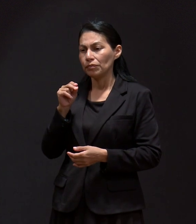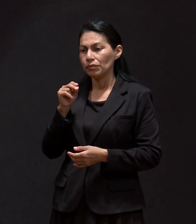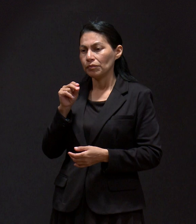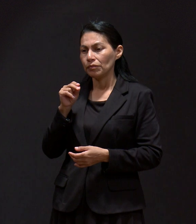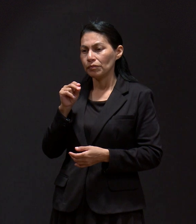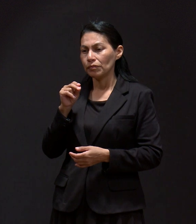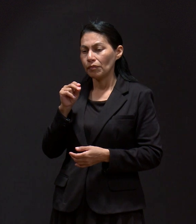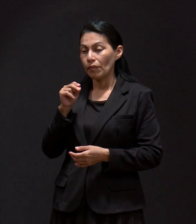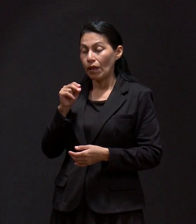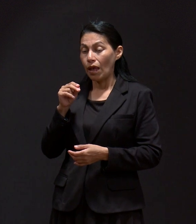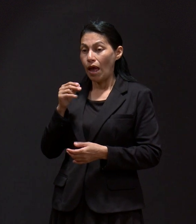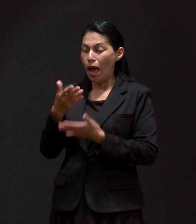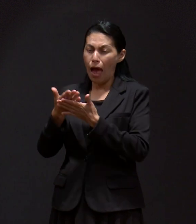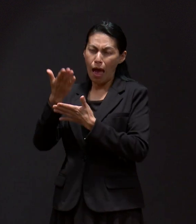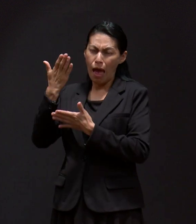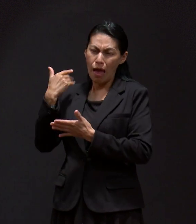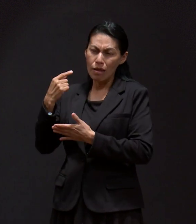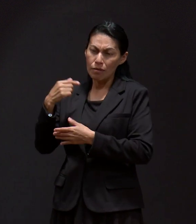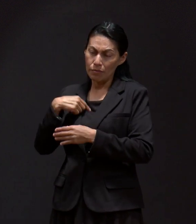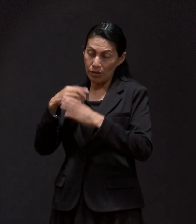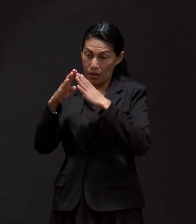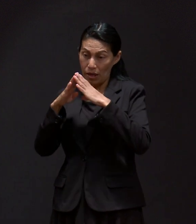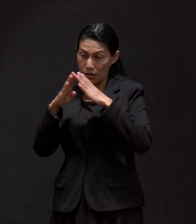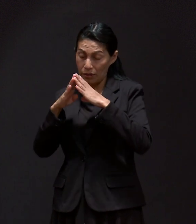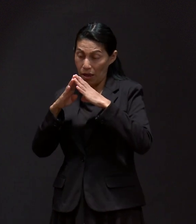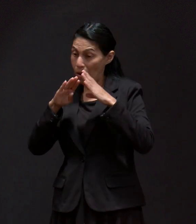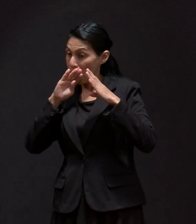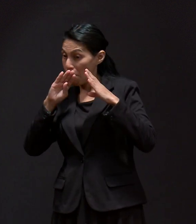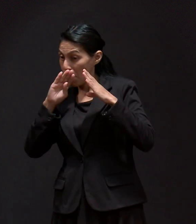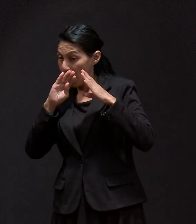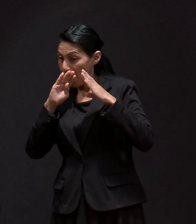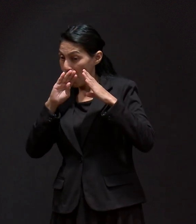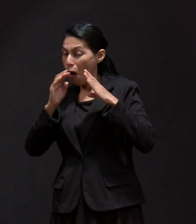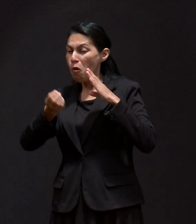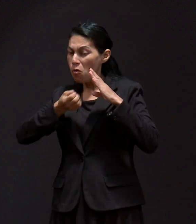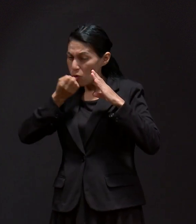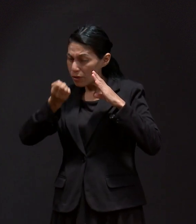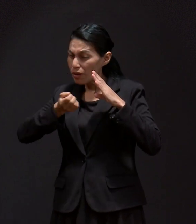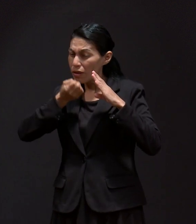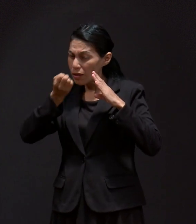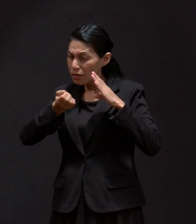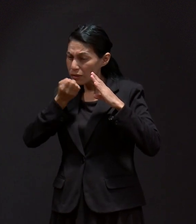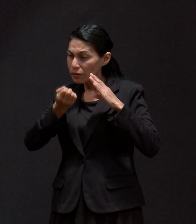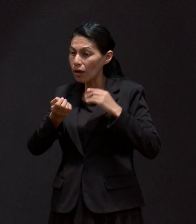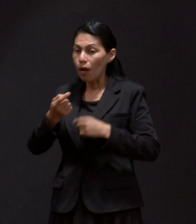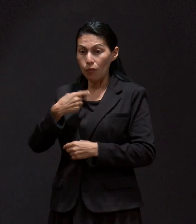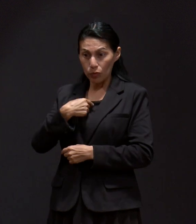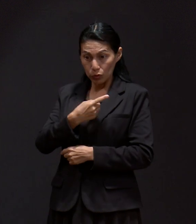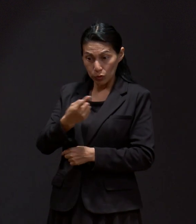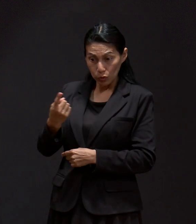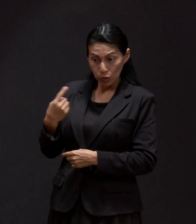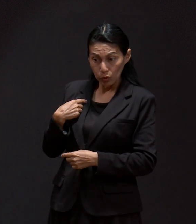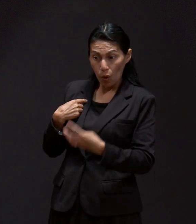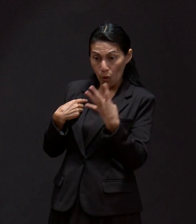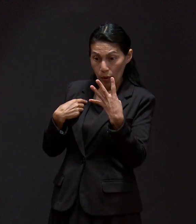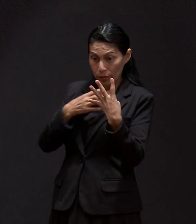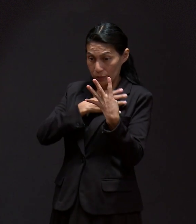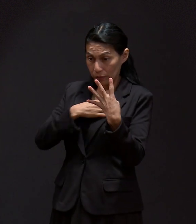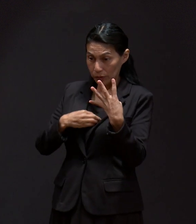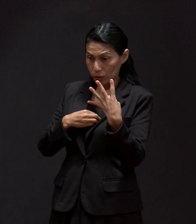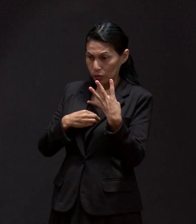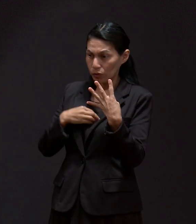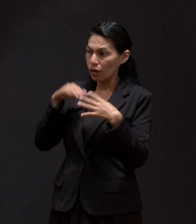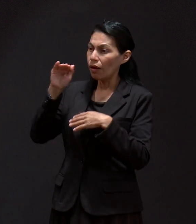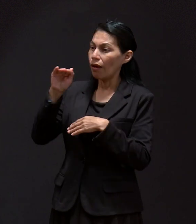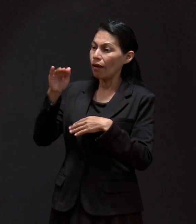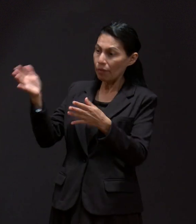no es pero en casa yo veía a mi madre horas ella ahora va siempre por nosotros y nos llamaba a